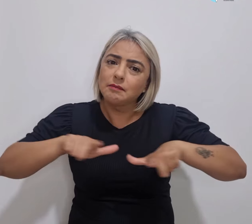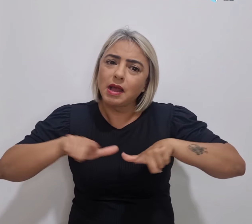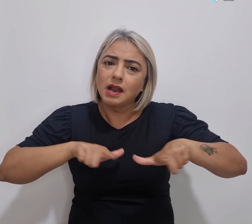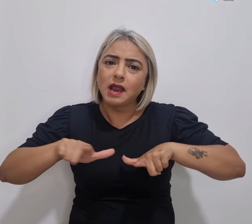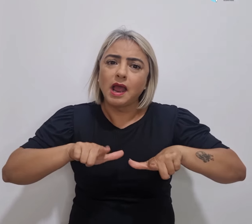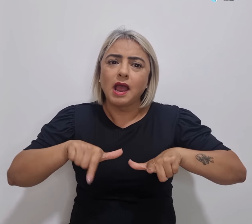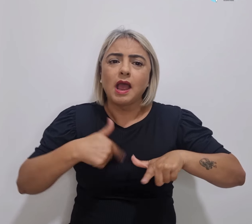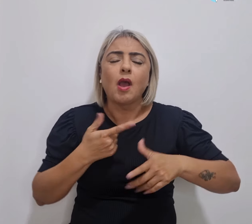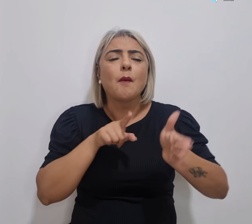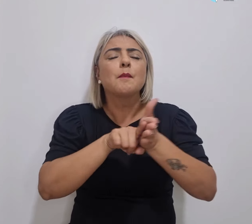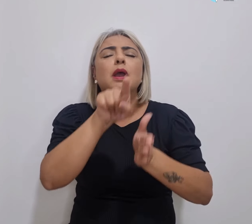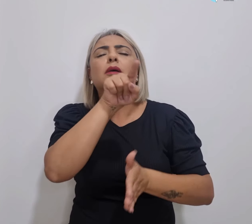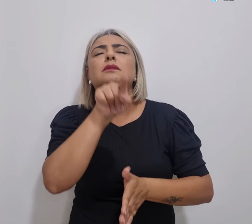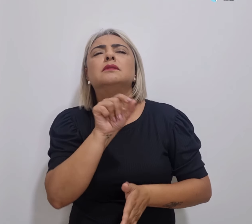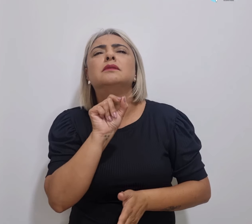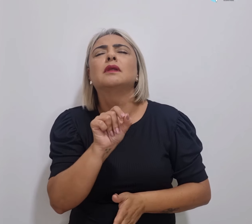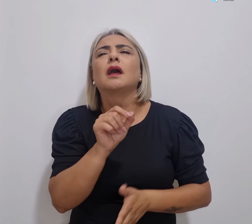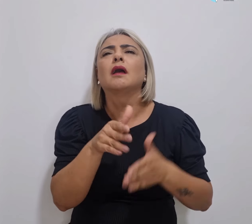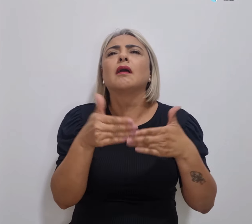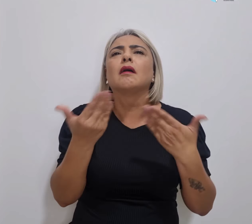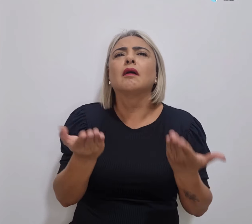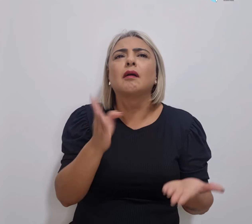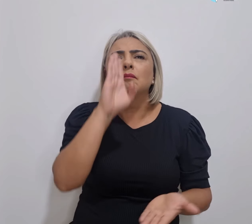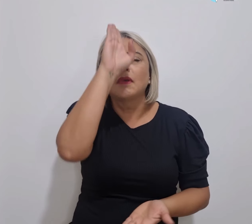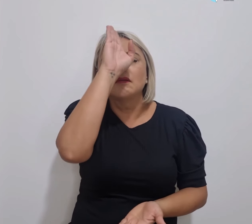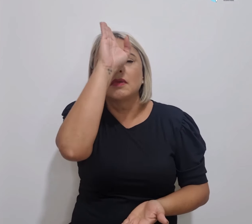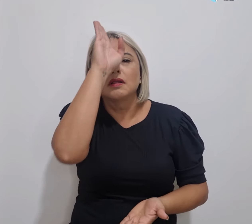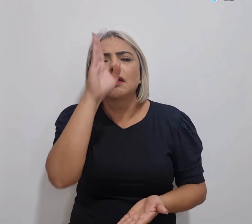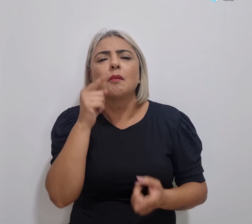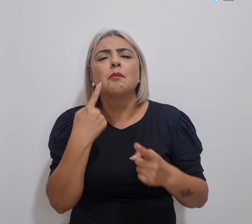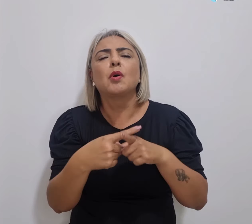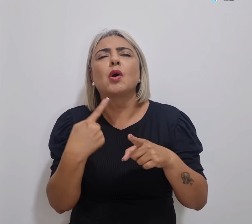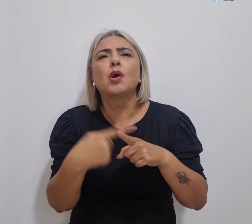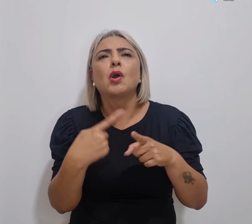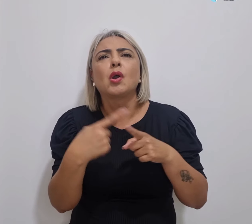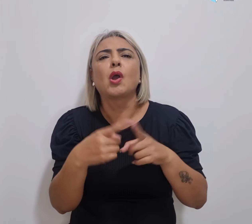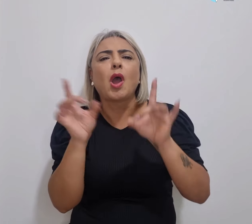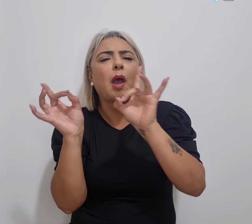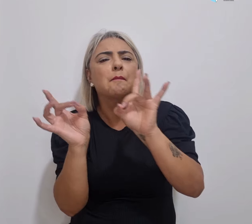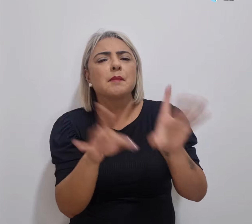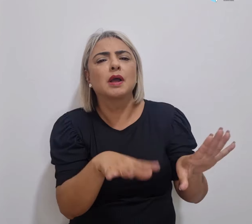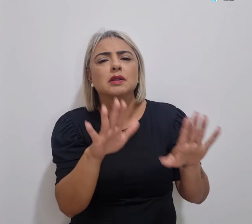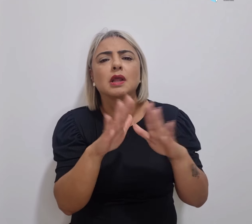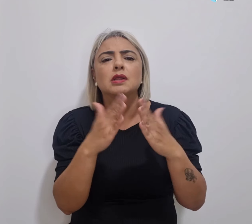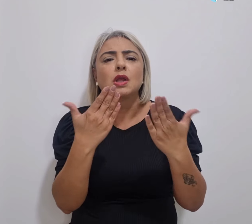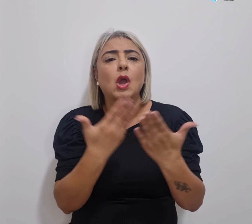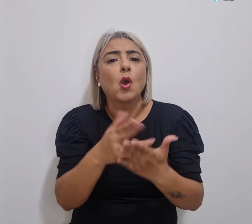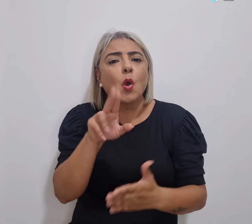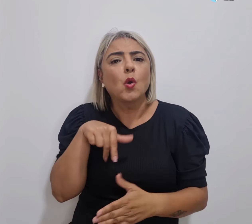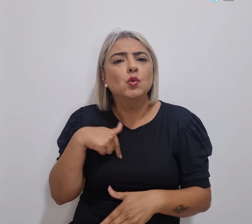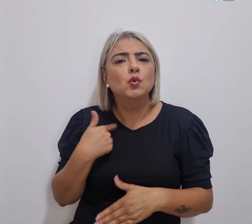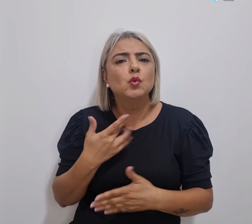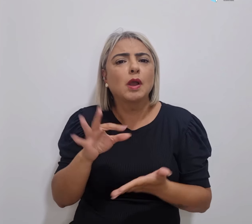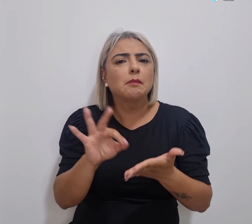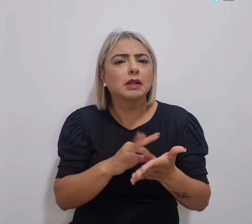perguntados sobre o principal motivo de terem abandonado ou nunca frequentado a escola,